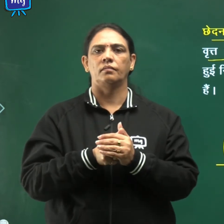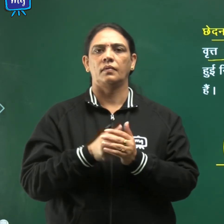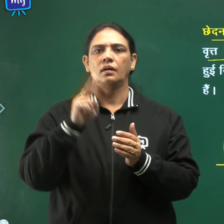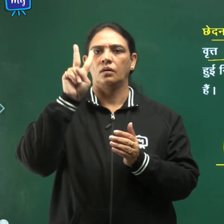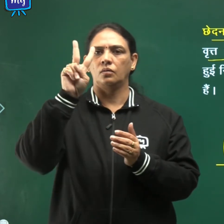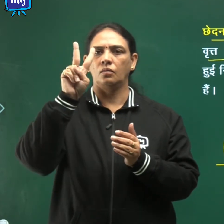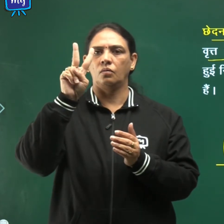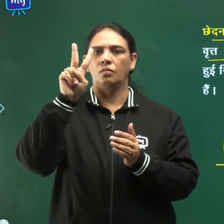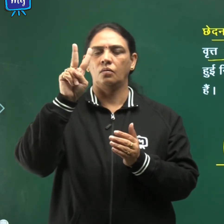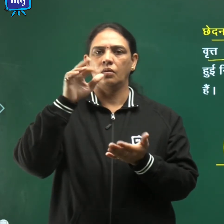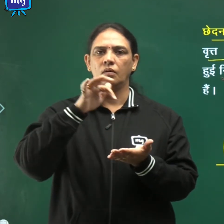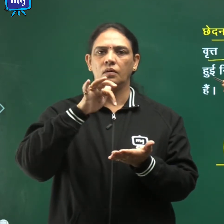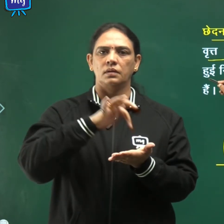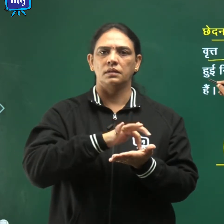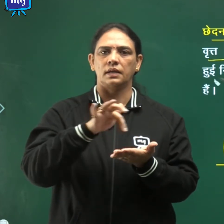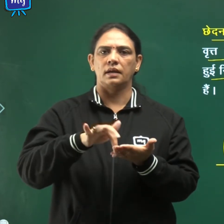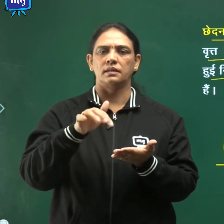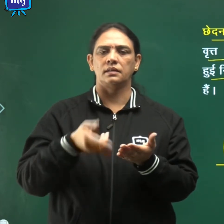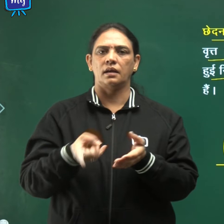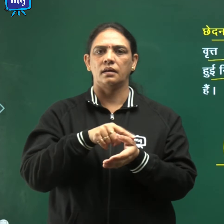दो स्थानों से